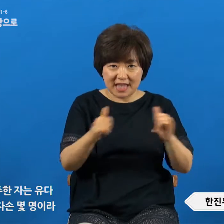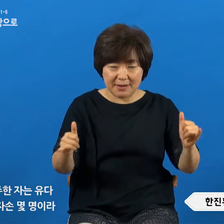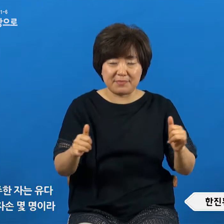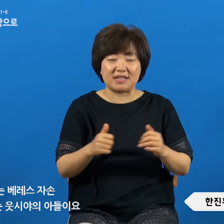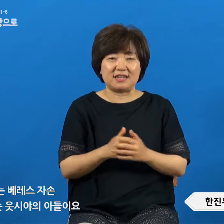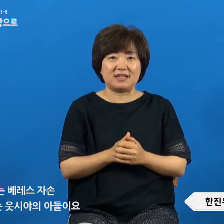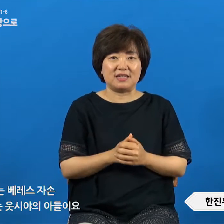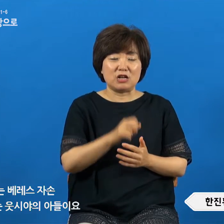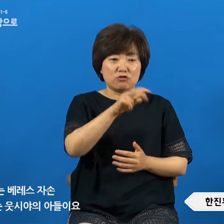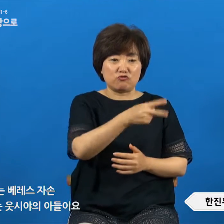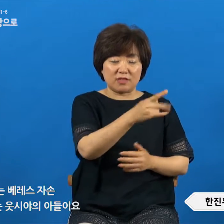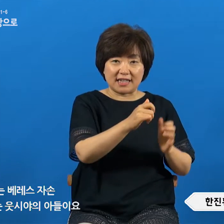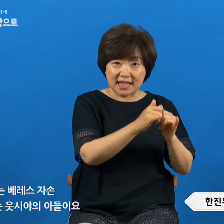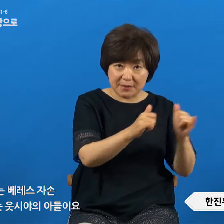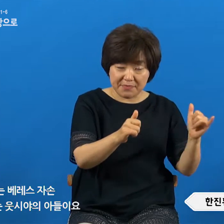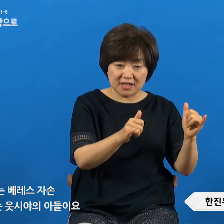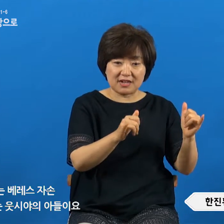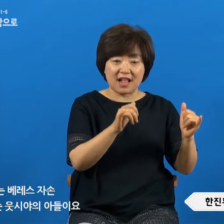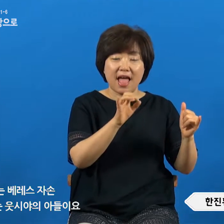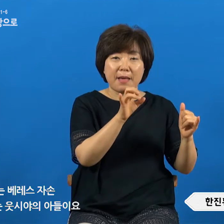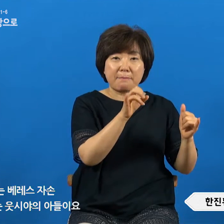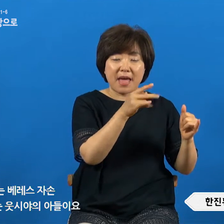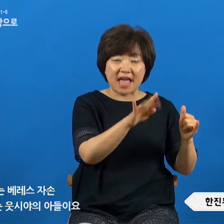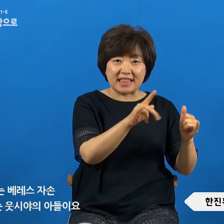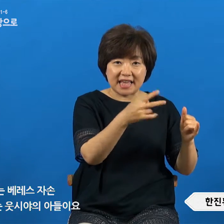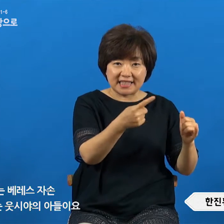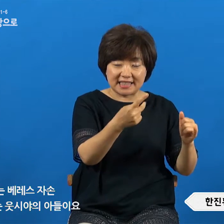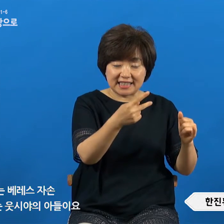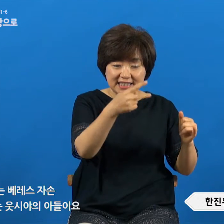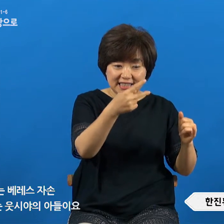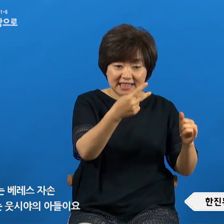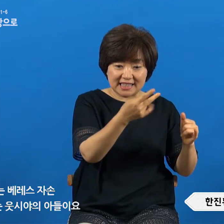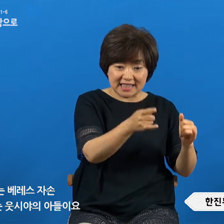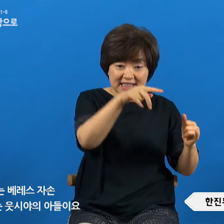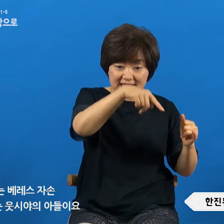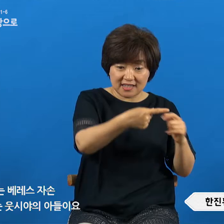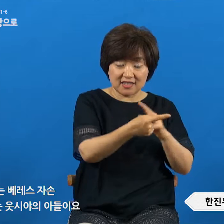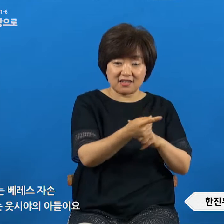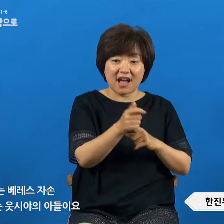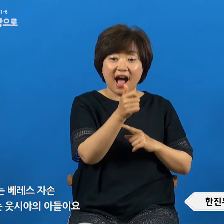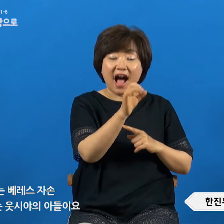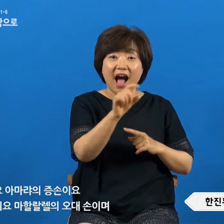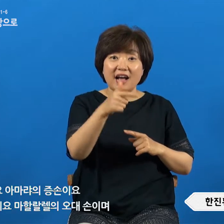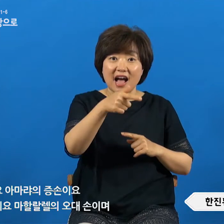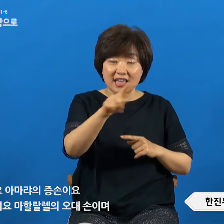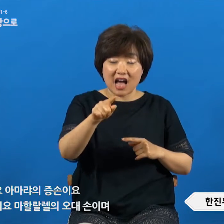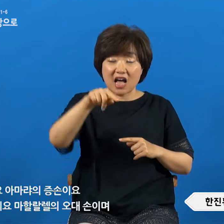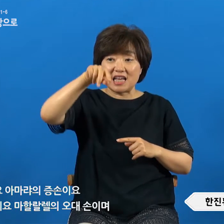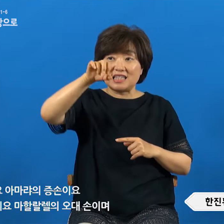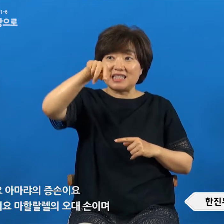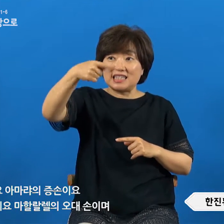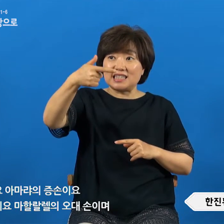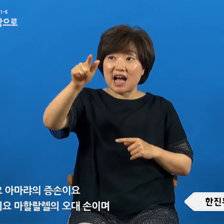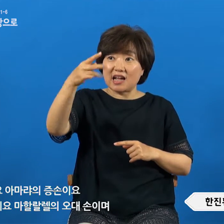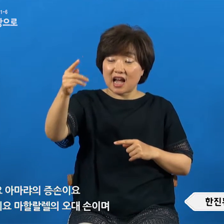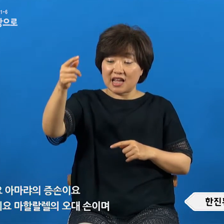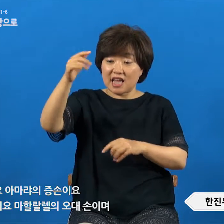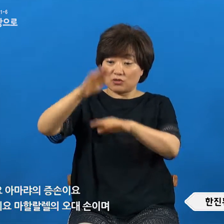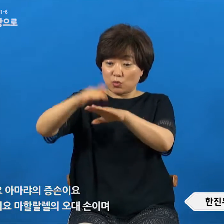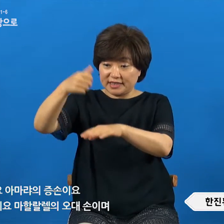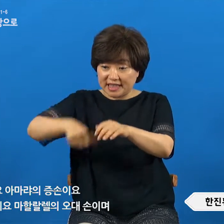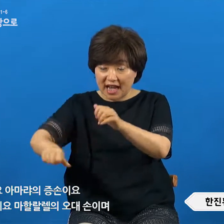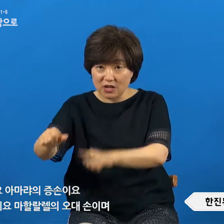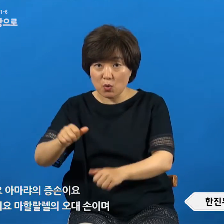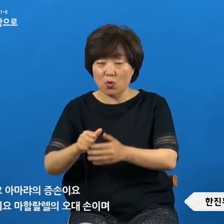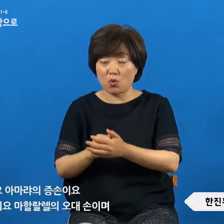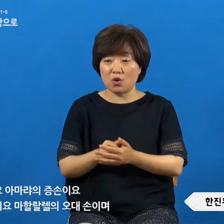몇 명이라. 유다 자손 중에는 베레스 자손 아다야이니 그는 우시아의 아들이요 스가랴의 손자요 아마랴의